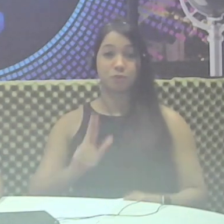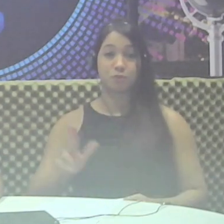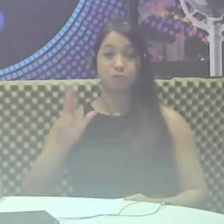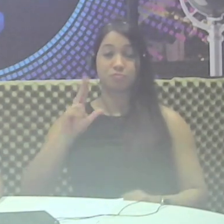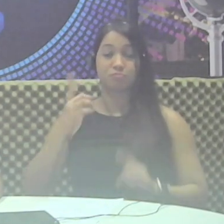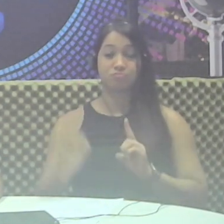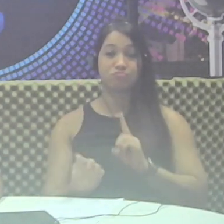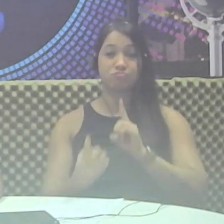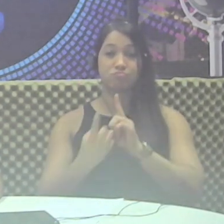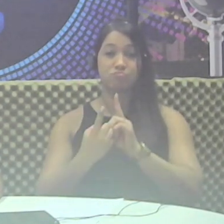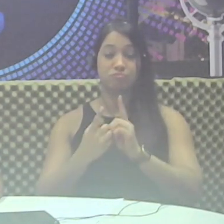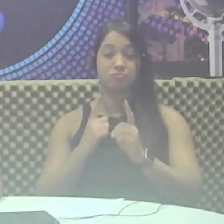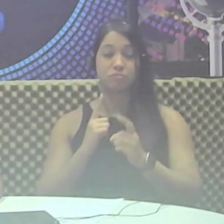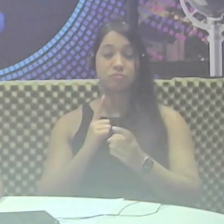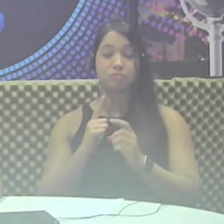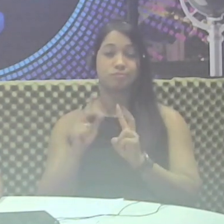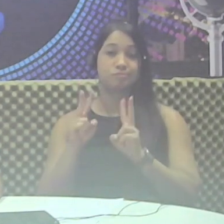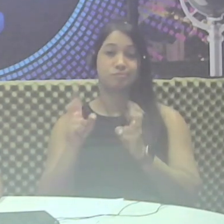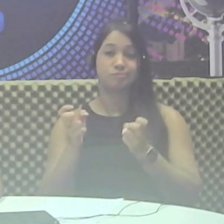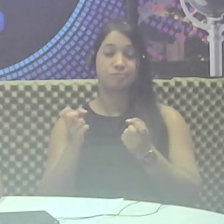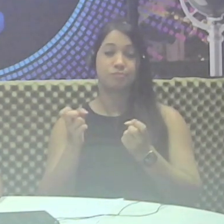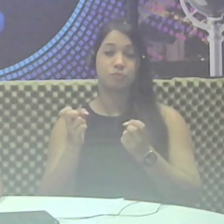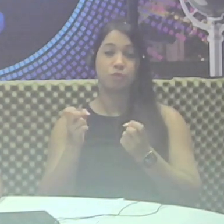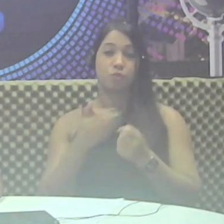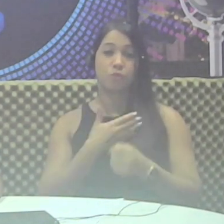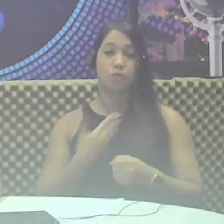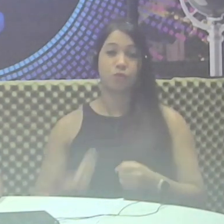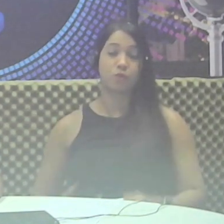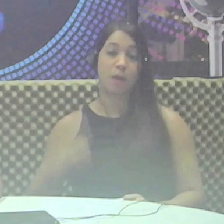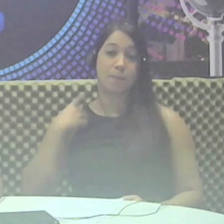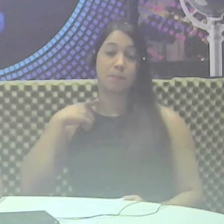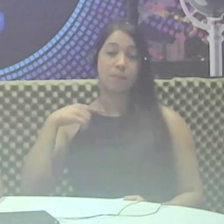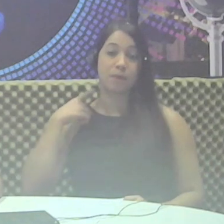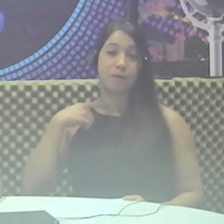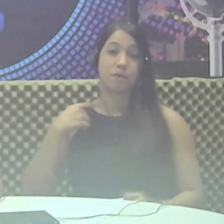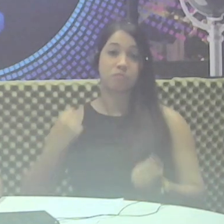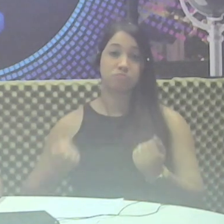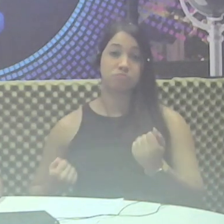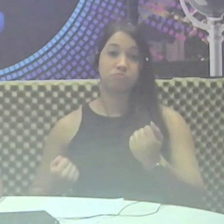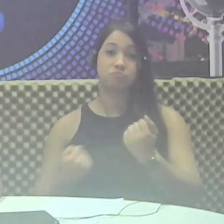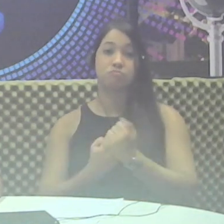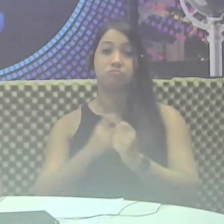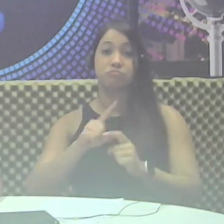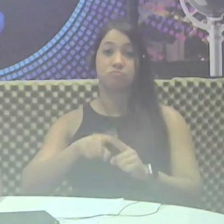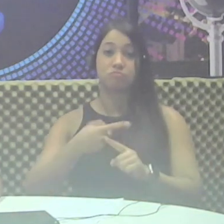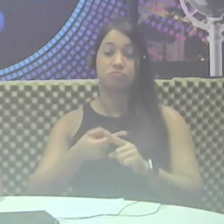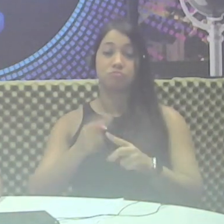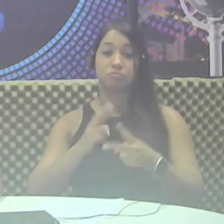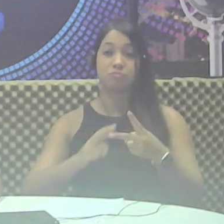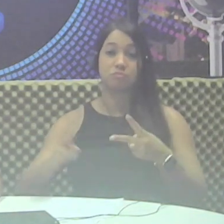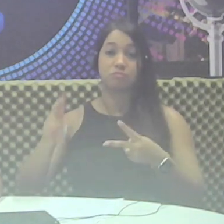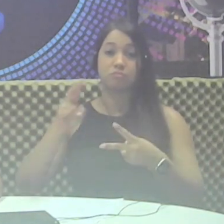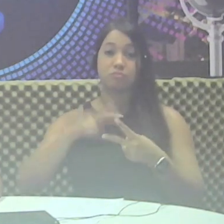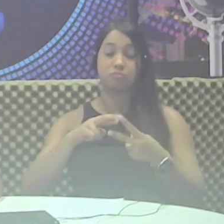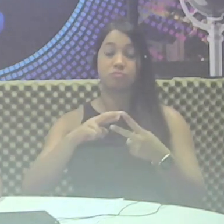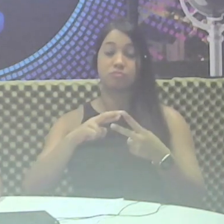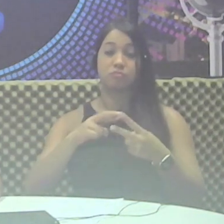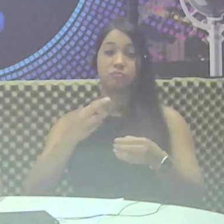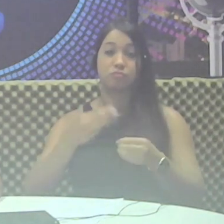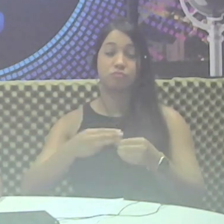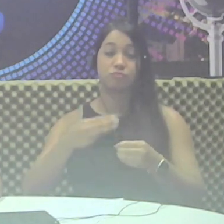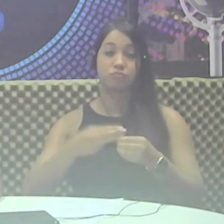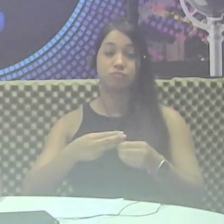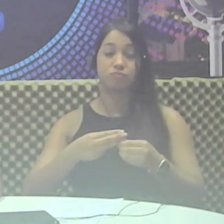encontro, foi tratada a possibilidade do governo de Minas Gerais auxiliar com mais recursos à rede. Além